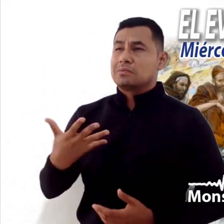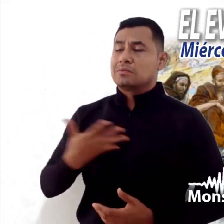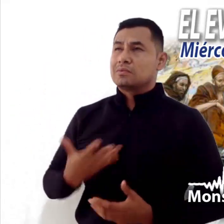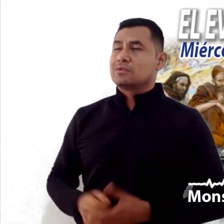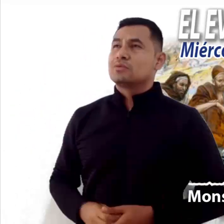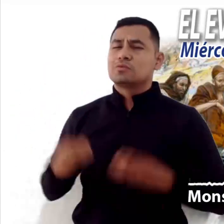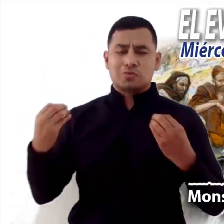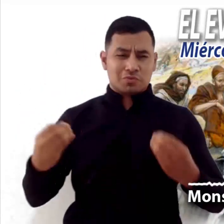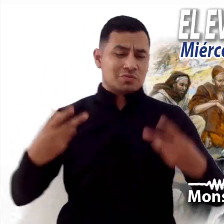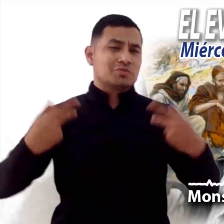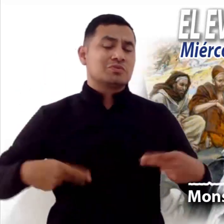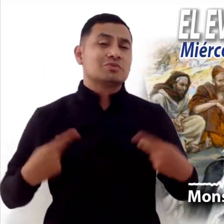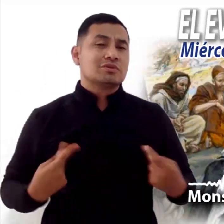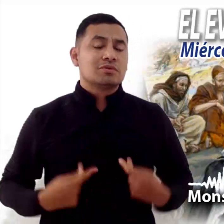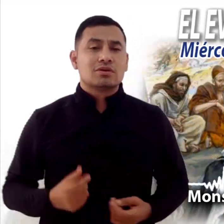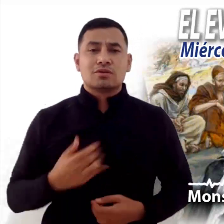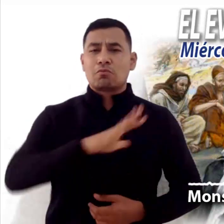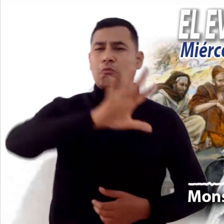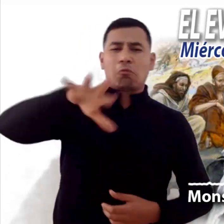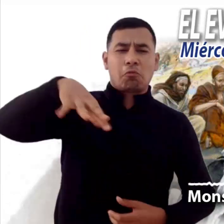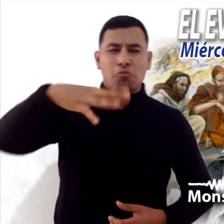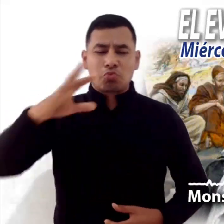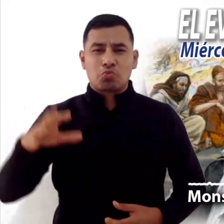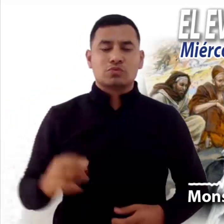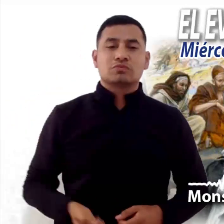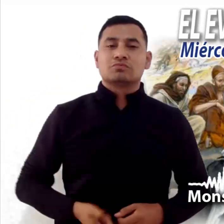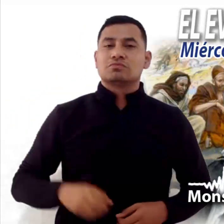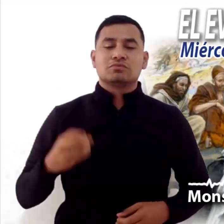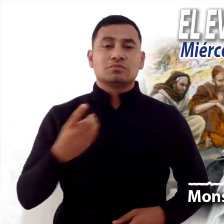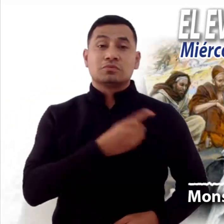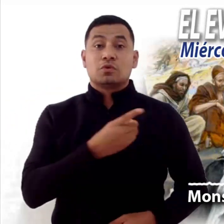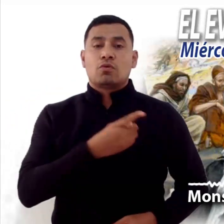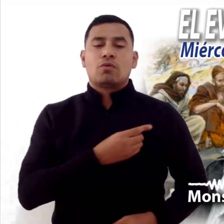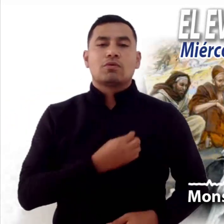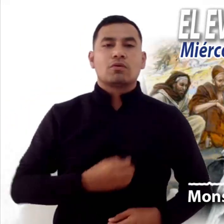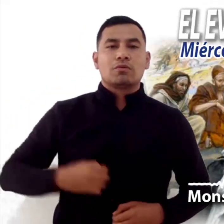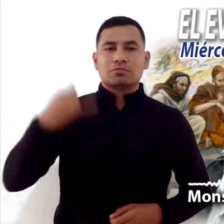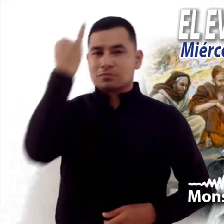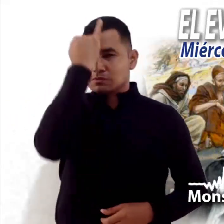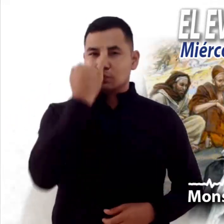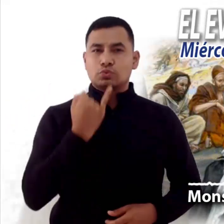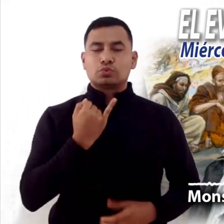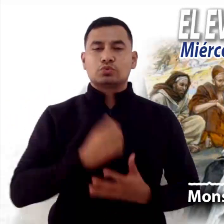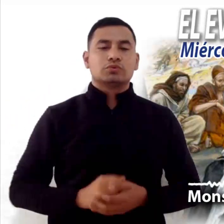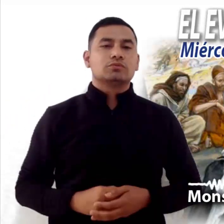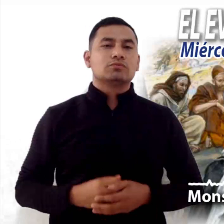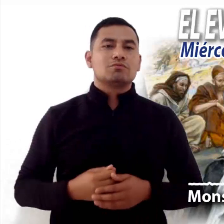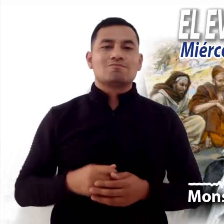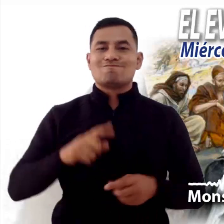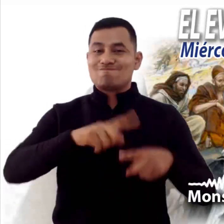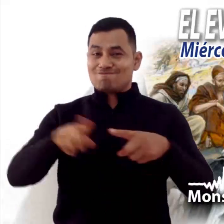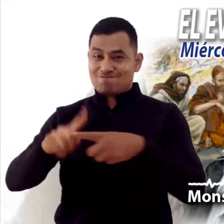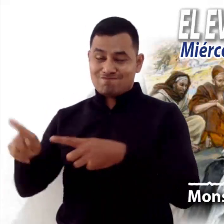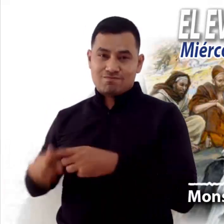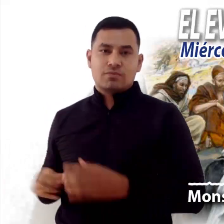aparecer como lo que uno no es. No es raro que en los datos que se ofrecen a través del Internet se cambie la identidad, las fechas,